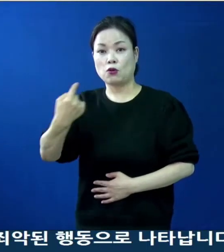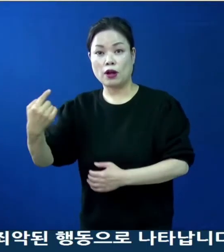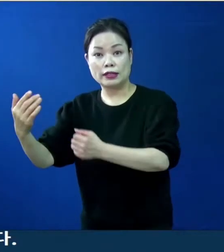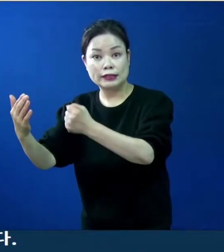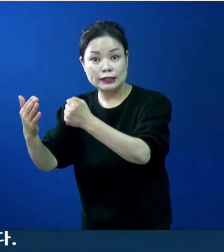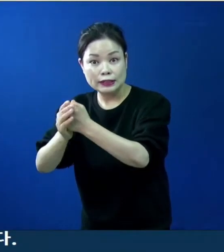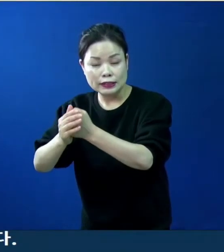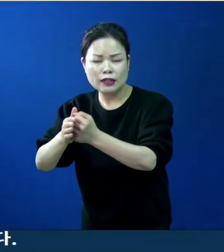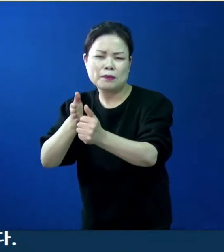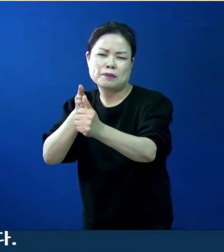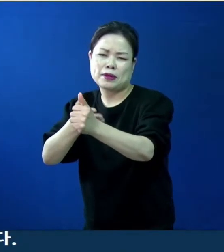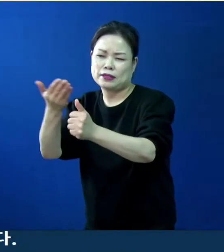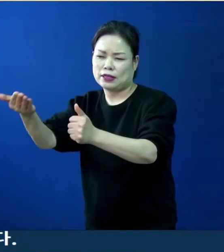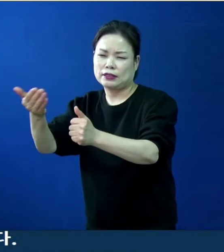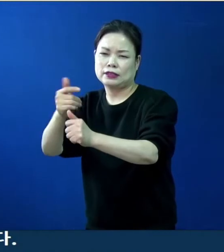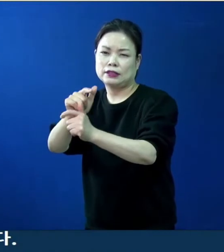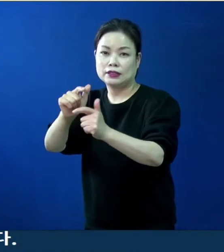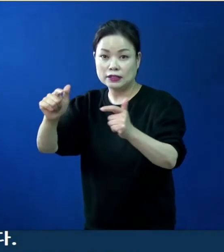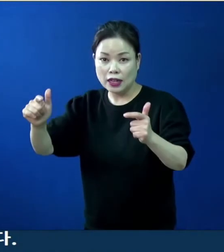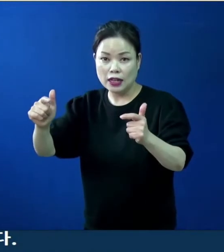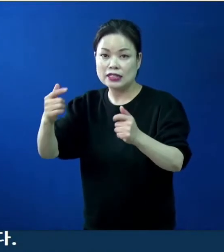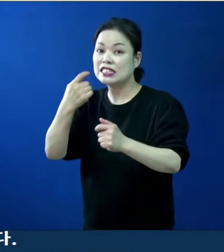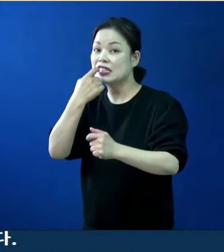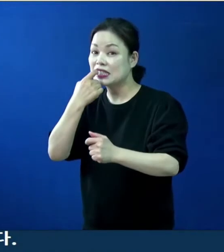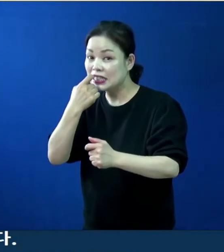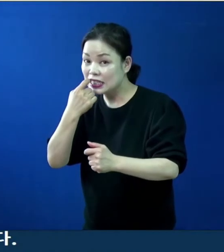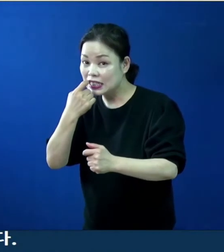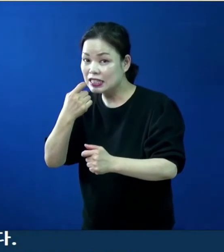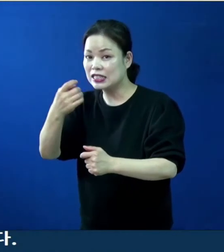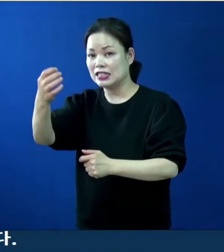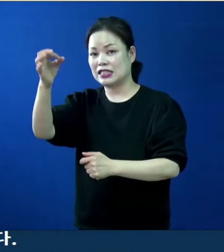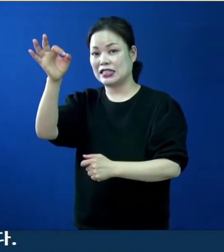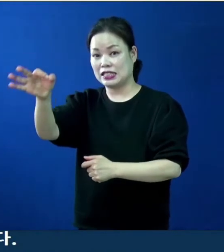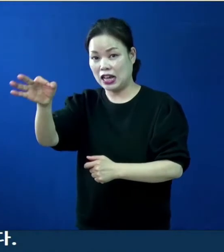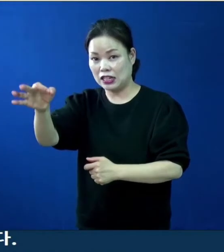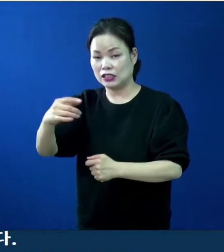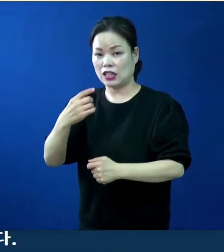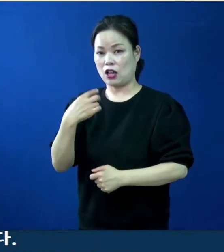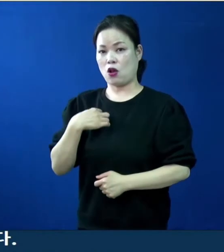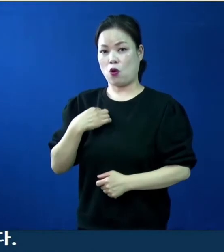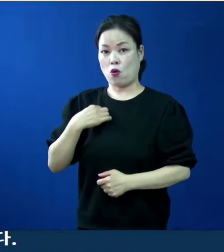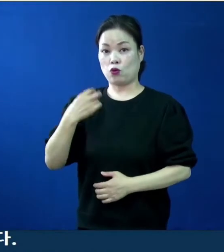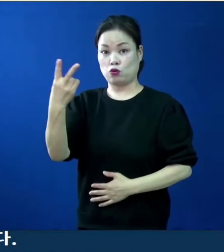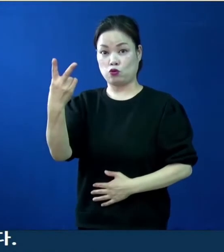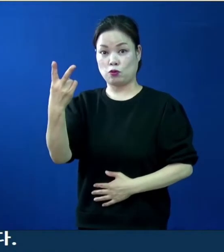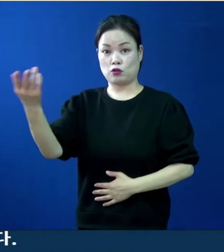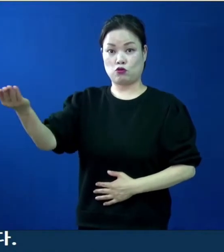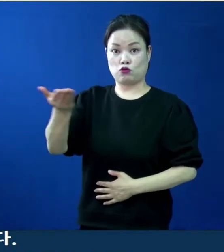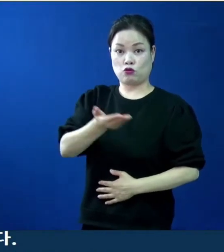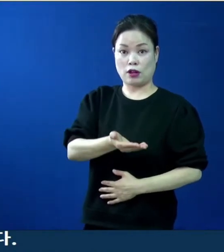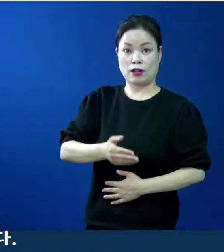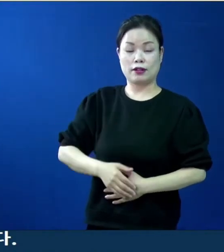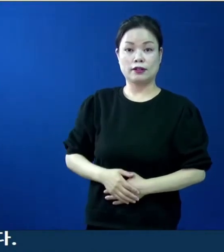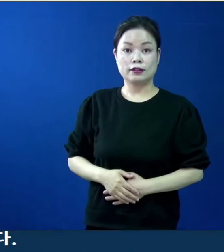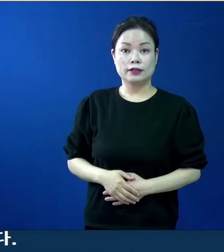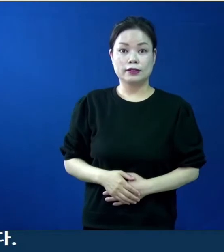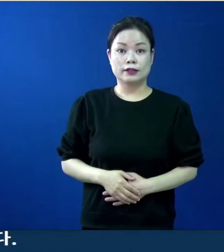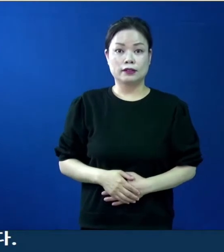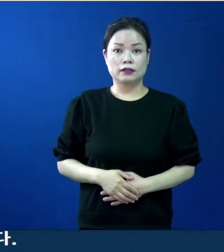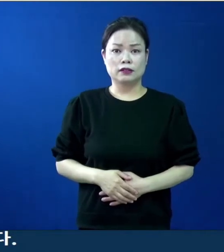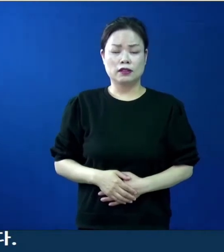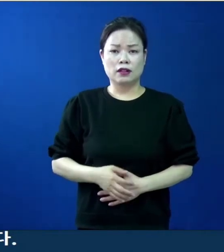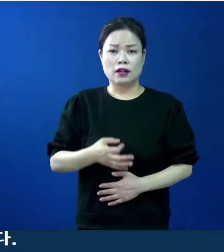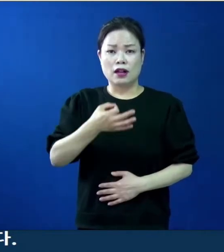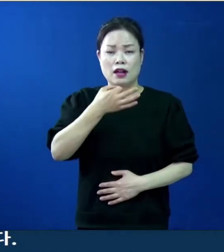왔으니 청하건대 당신은 그들에게 은 1 달란트와 옷 2벌을 주라 하시더라.